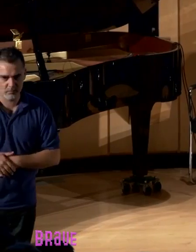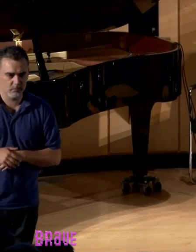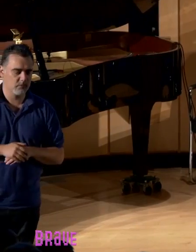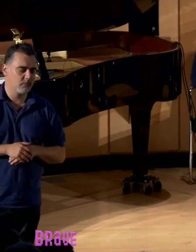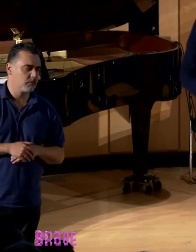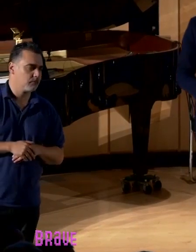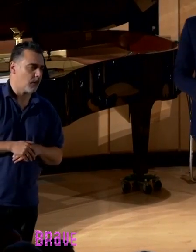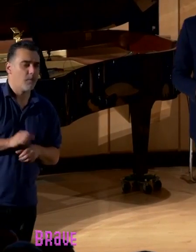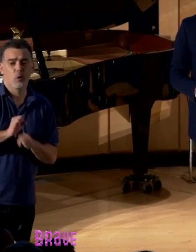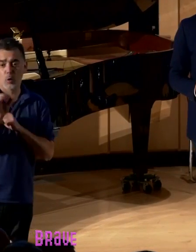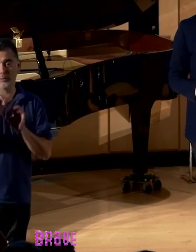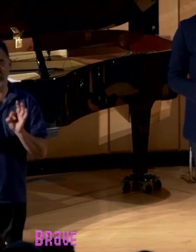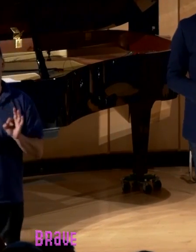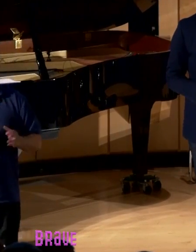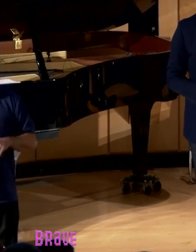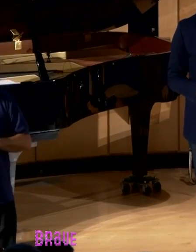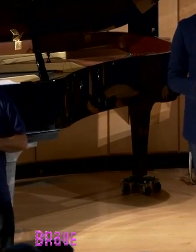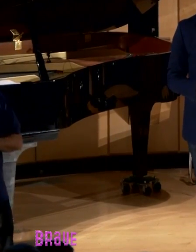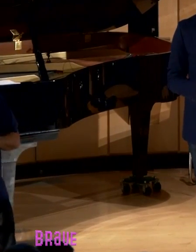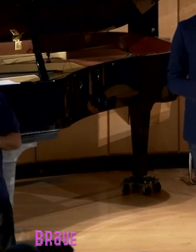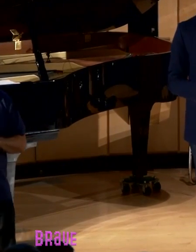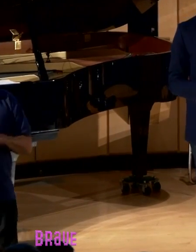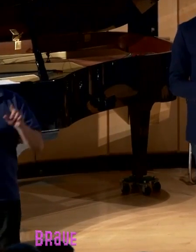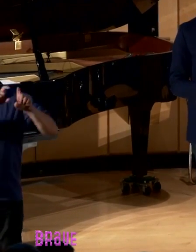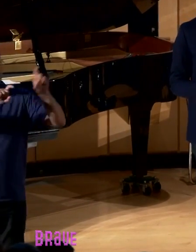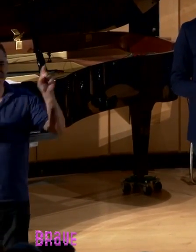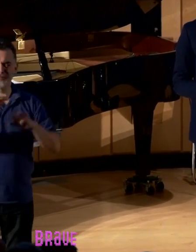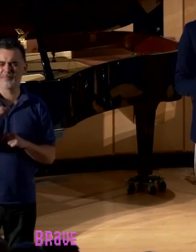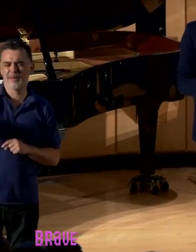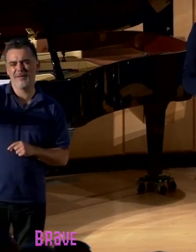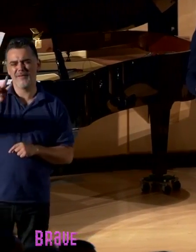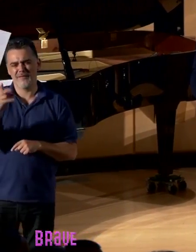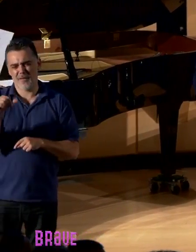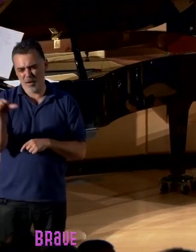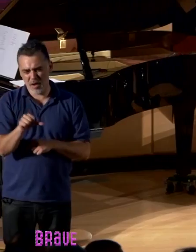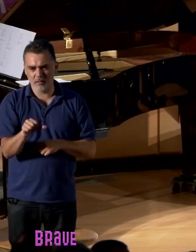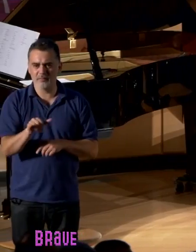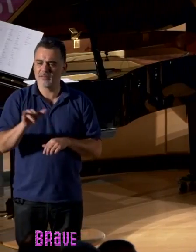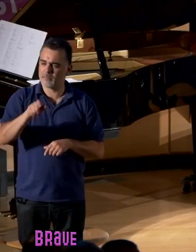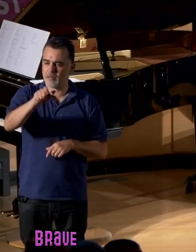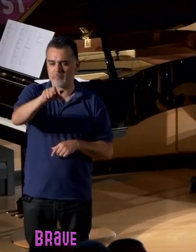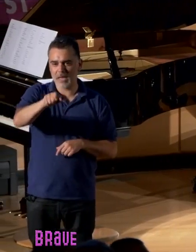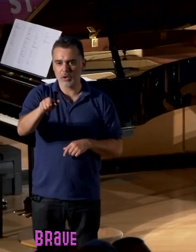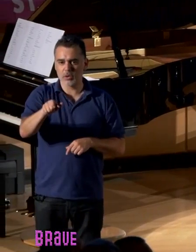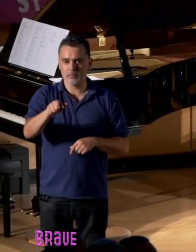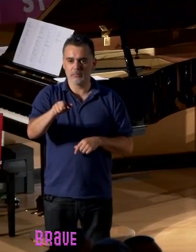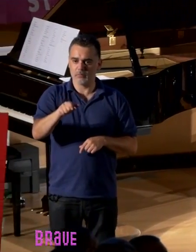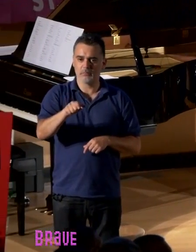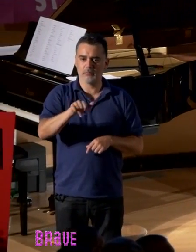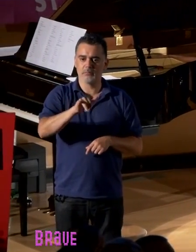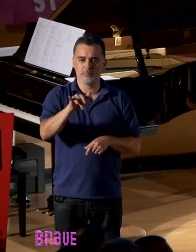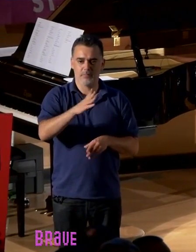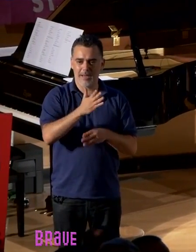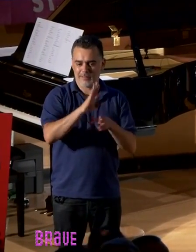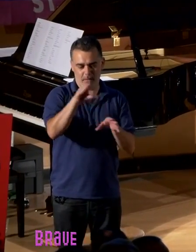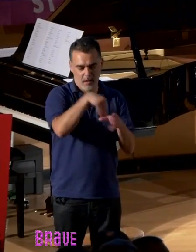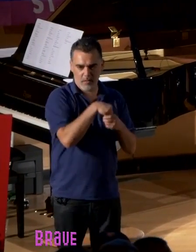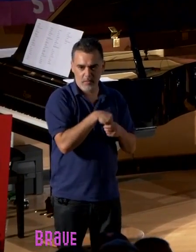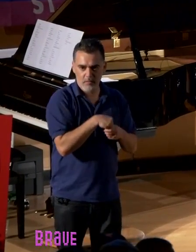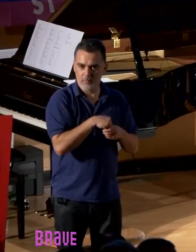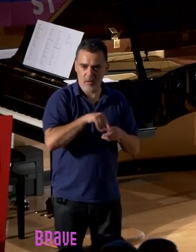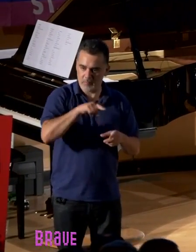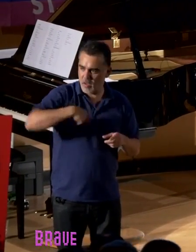sicher. Wenn es um HIV und AIDS ging, dann waren Menschen mit HIV und AIDS schon immer Teil der Lösung. Das haben wir immer, die Fahne haben wir